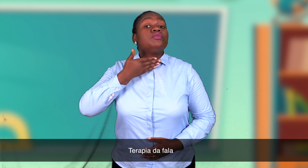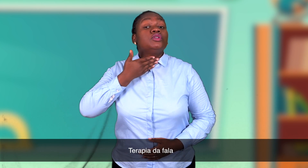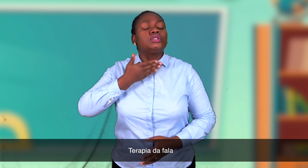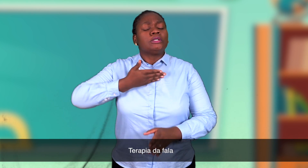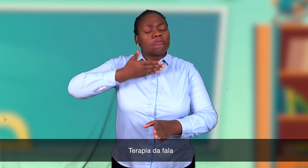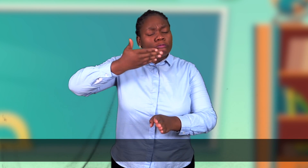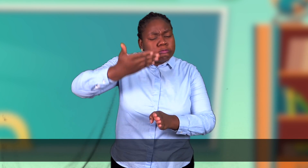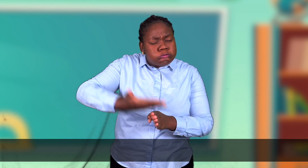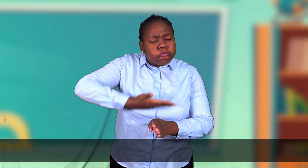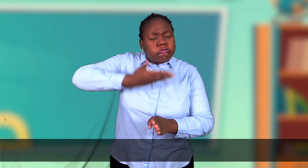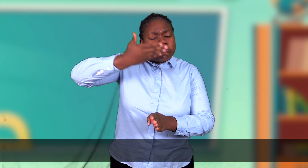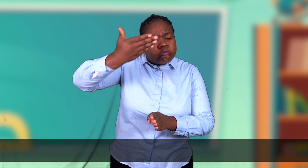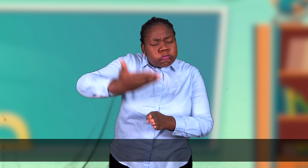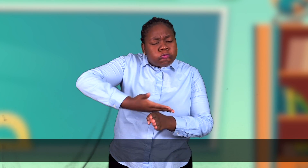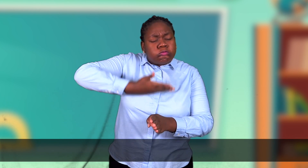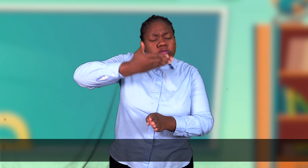Terapia da fala.